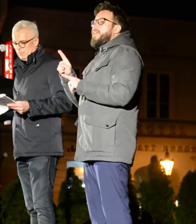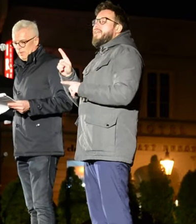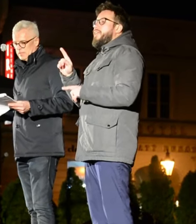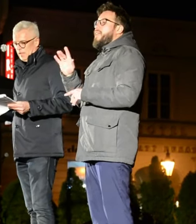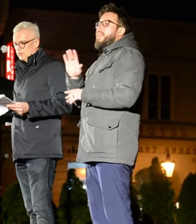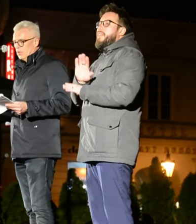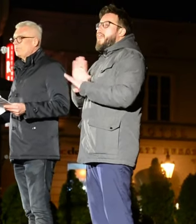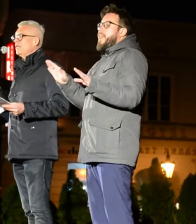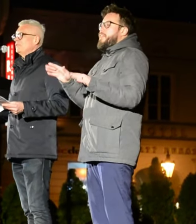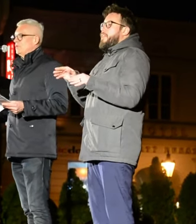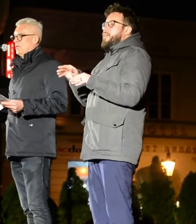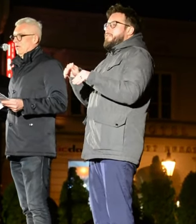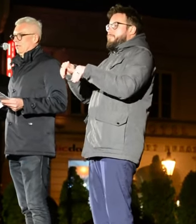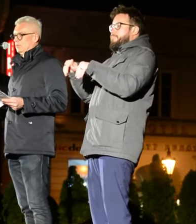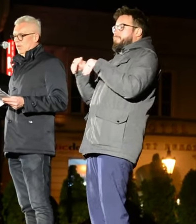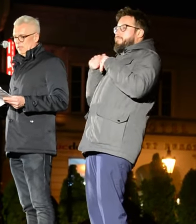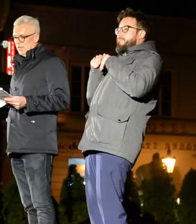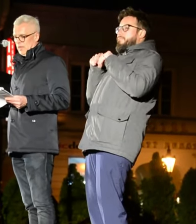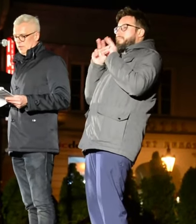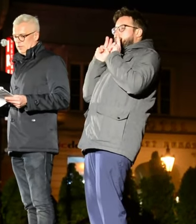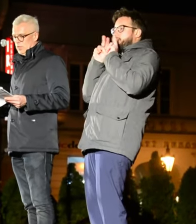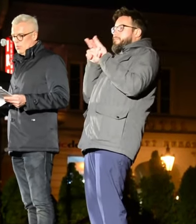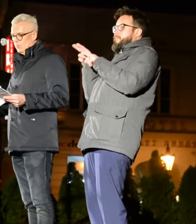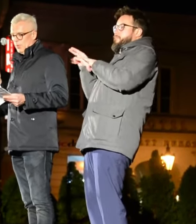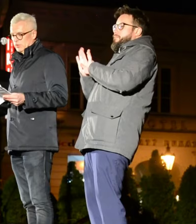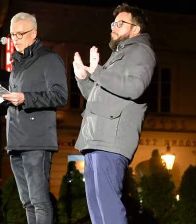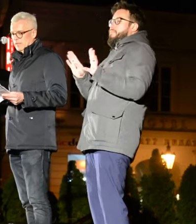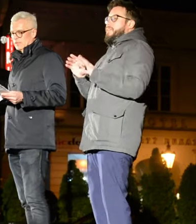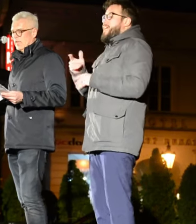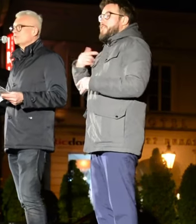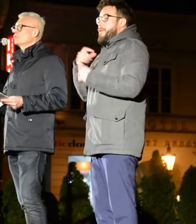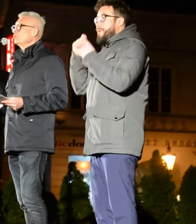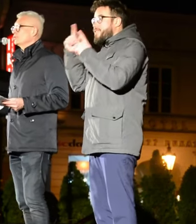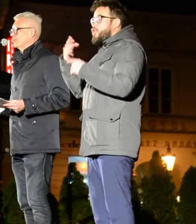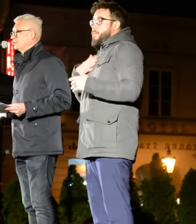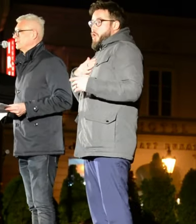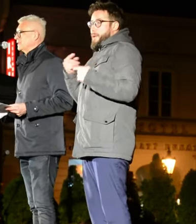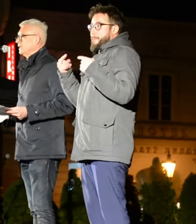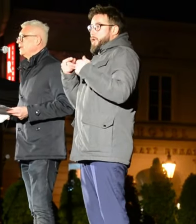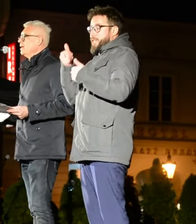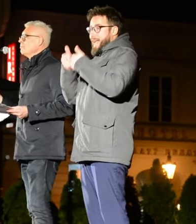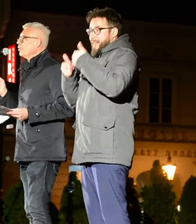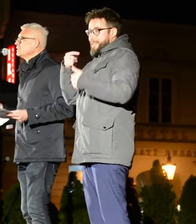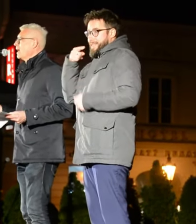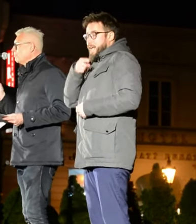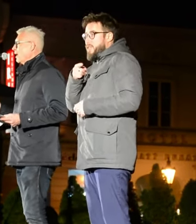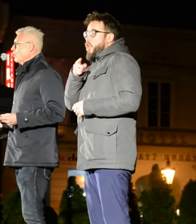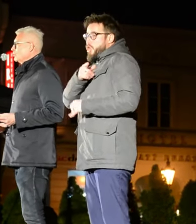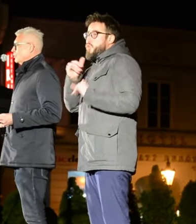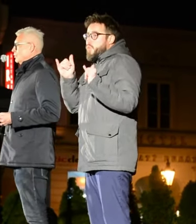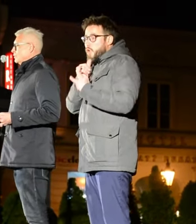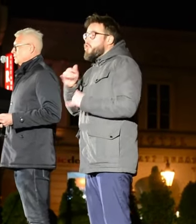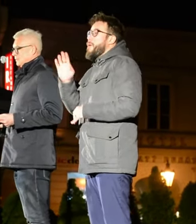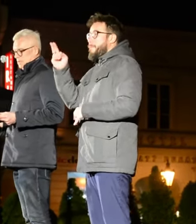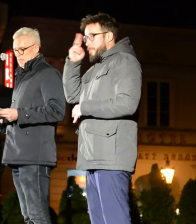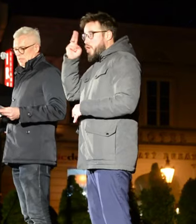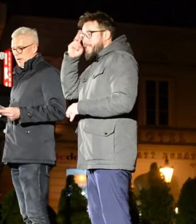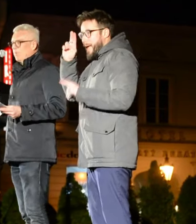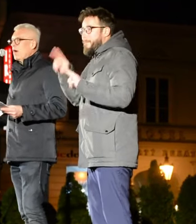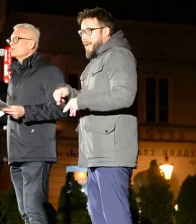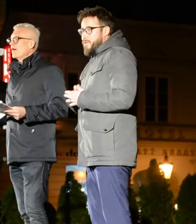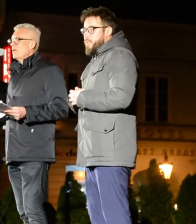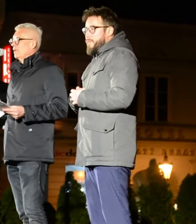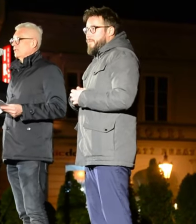všetkému len prizerať. Som presvedčený, priatelia, že môj protikandidát v skutočnosti pozná pravdu.